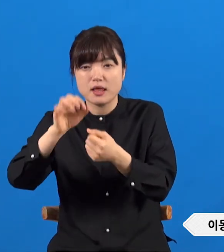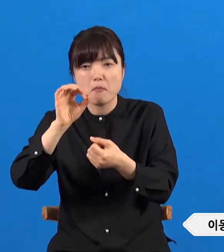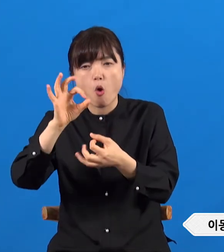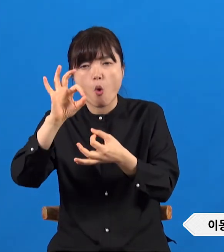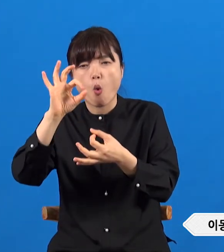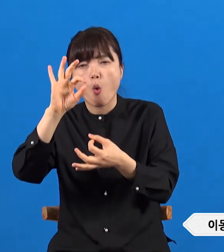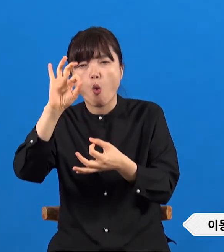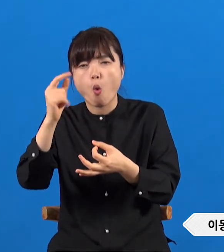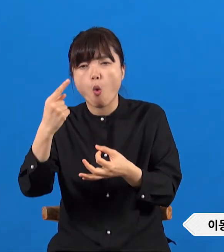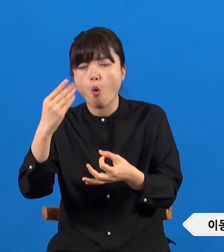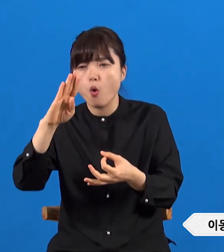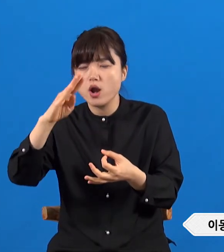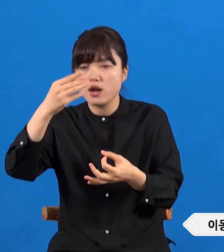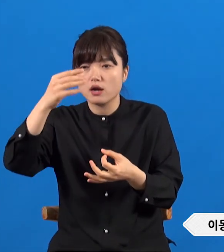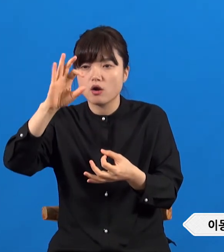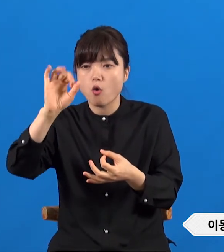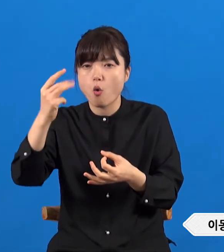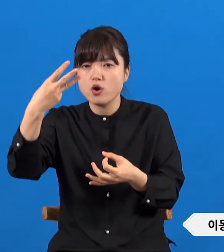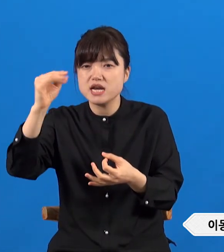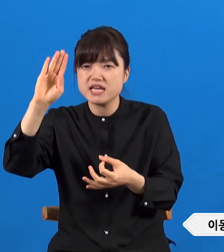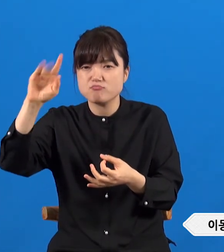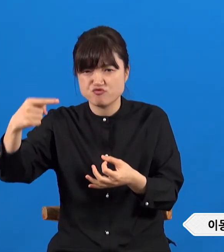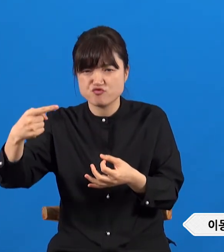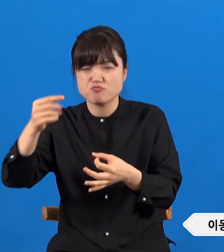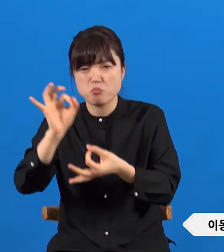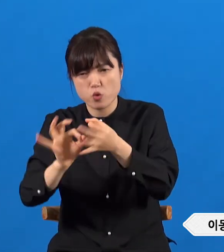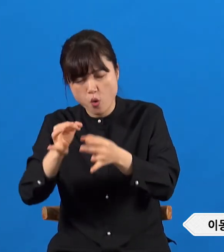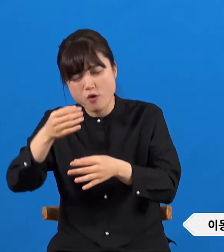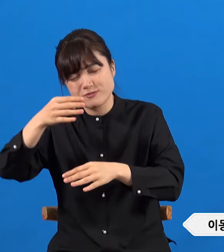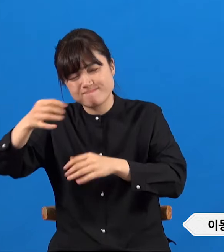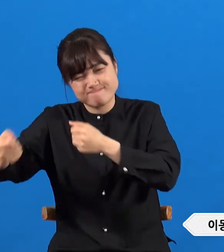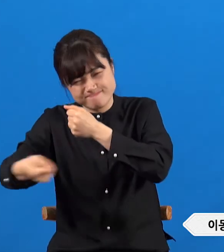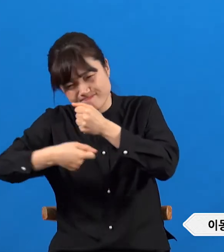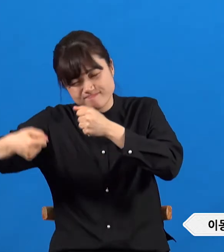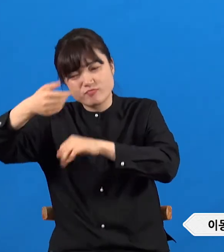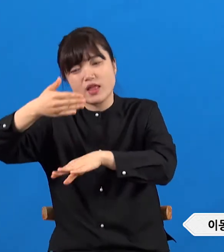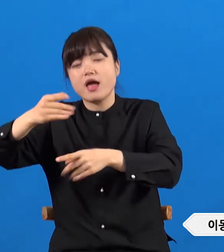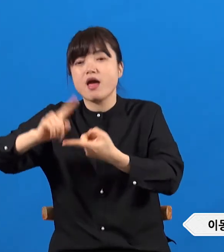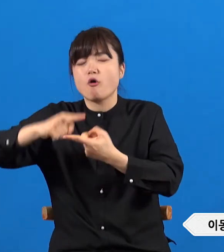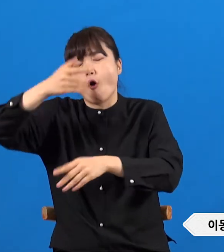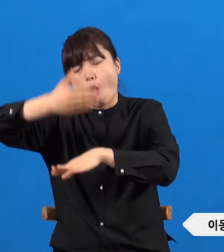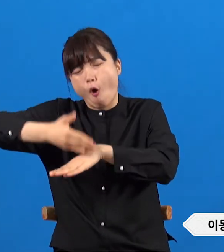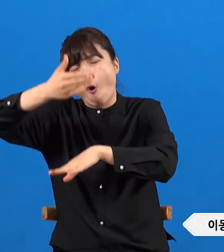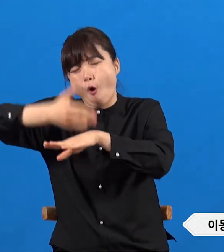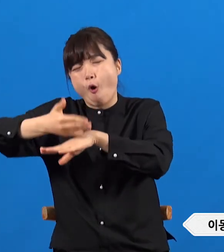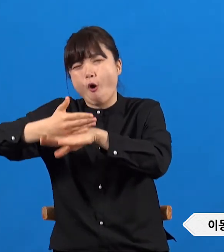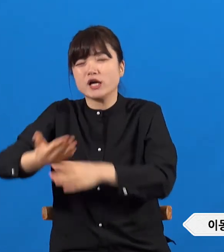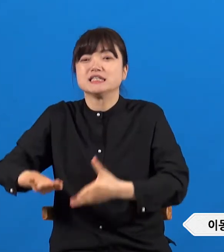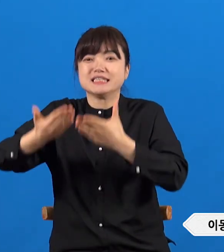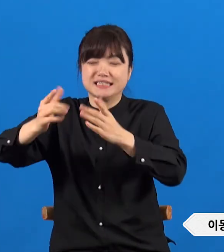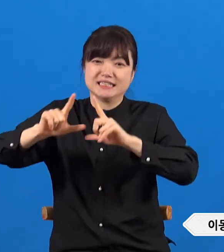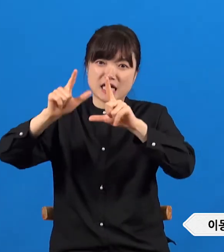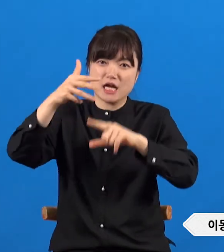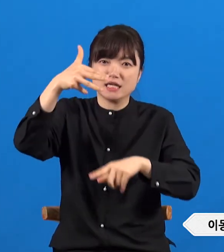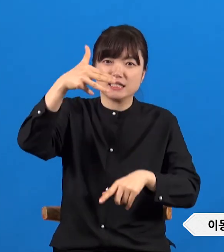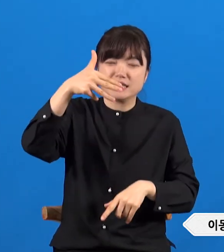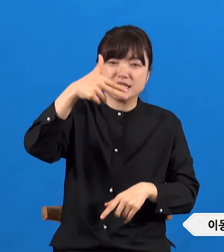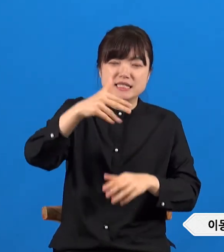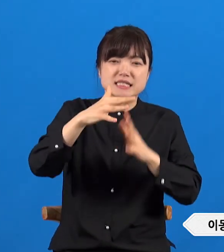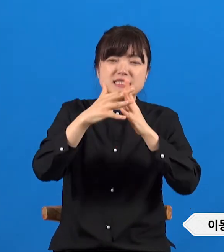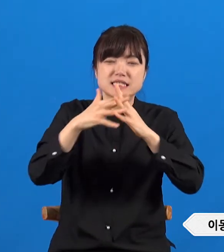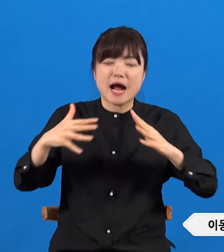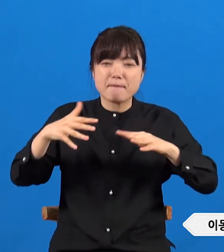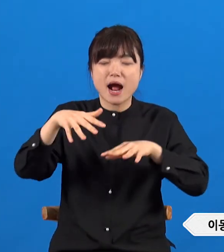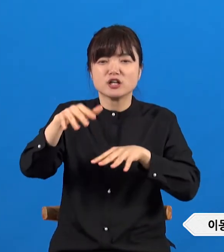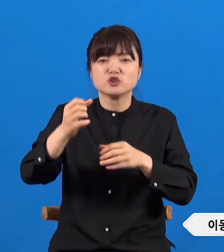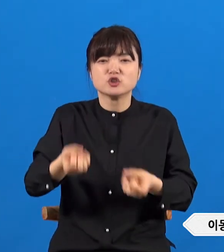등을 생산하며 하나님 앞에 감사하는 절기, 그게 바로 장막절이에요. 초막절인 것입니다. 장막절 정신의